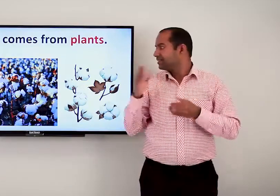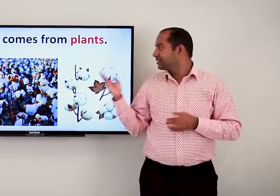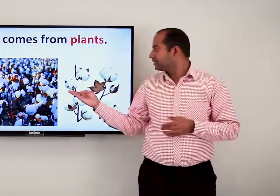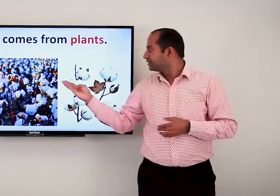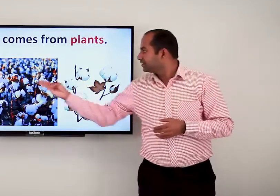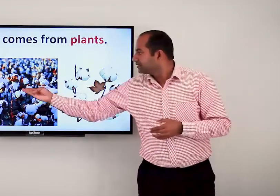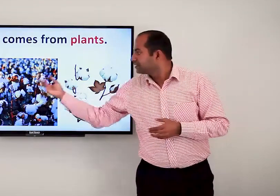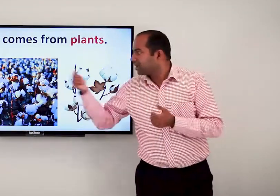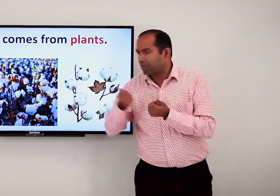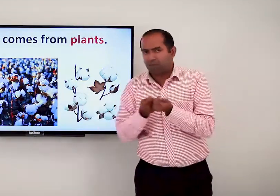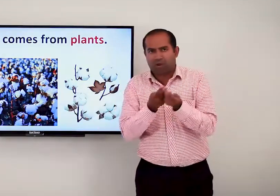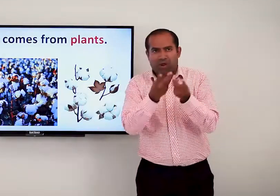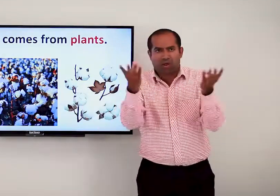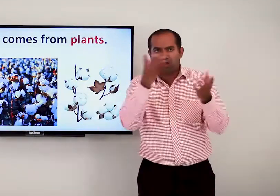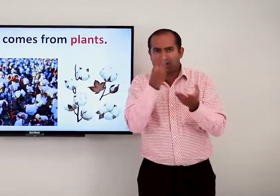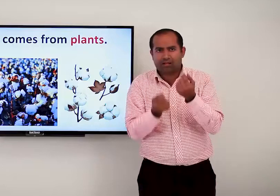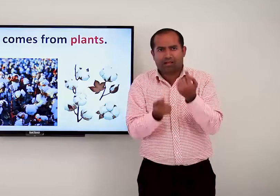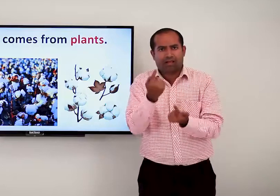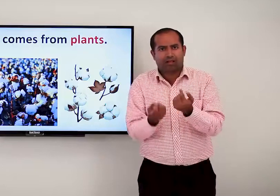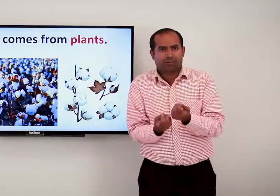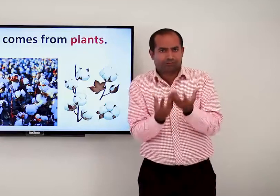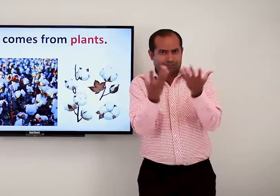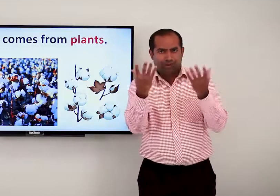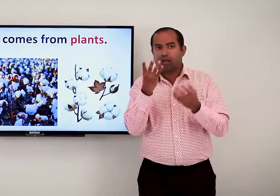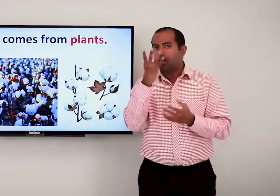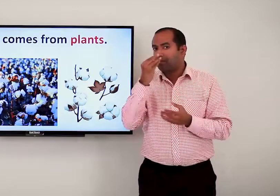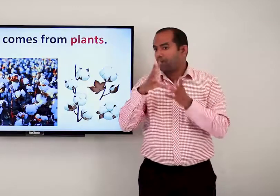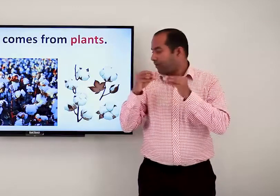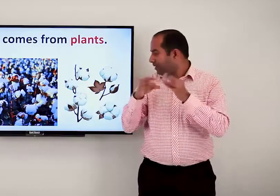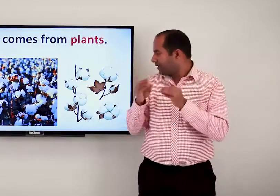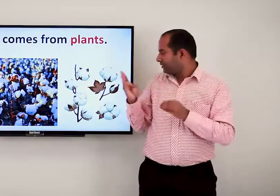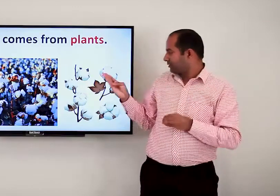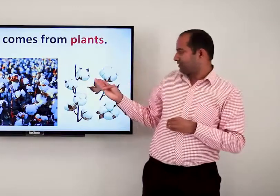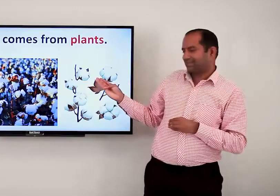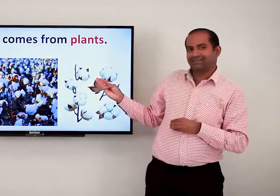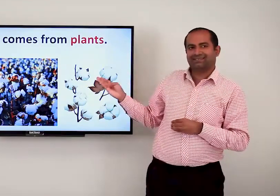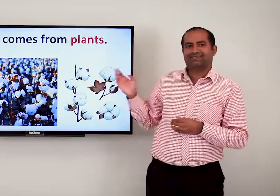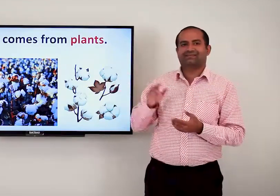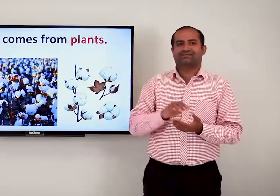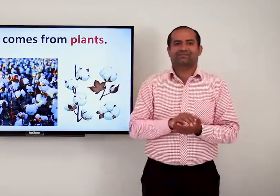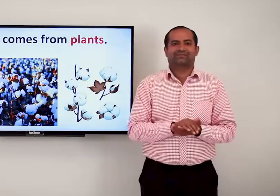یہ دیکھیں، یہ روئی کی فصل ہے جس سے روئی حاصل کی جاتی ہے۔